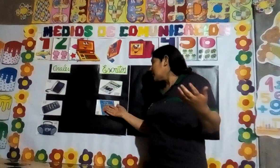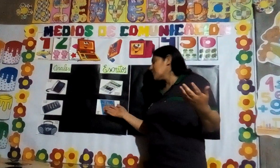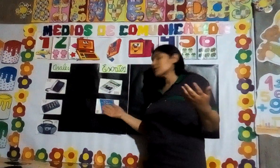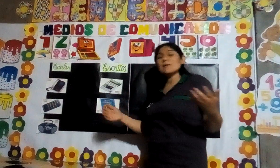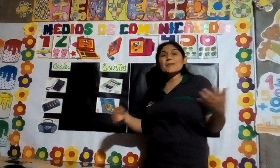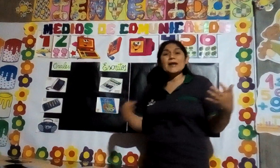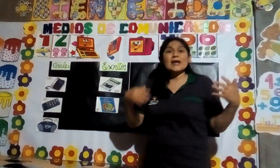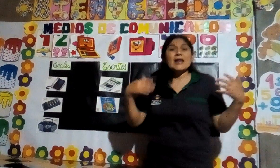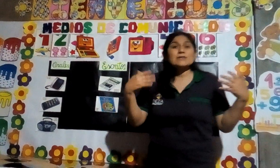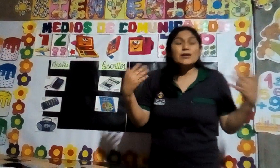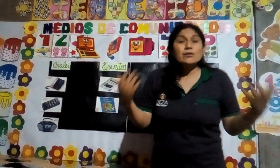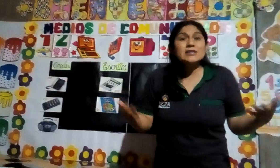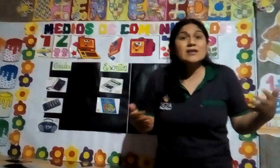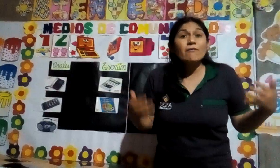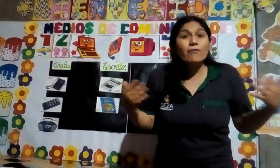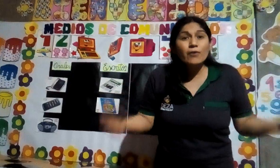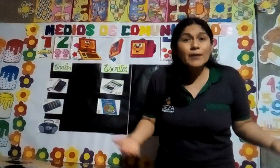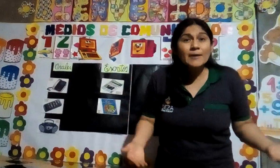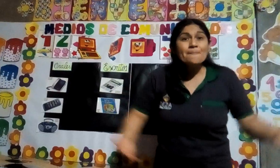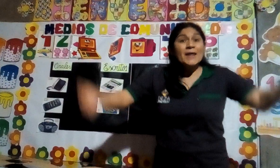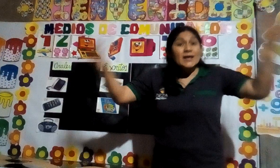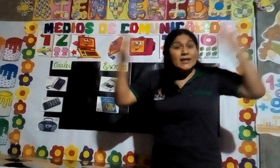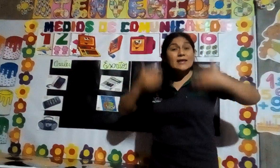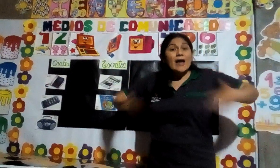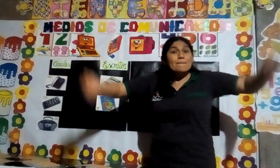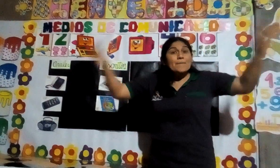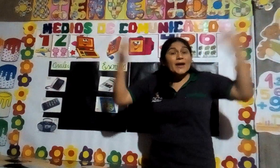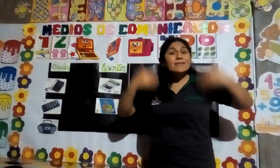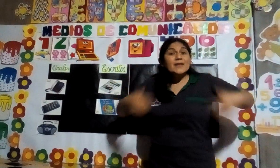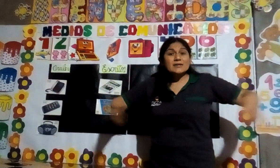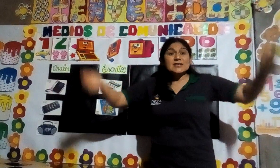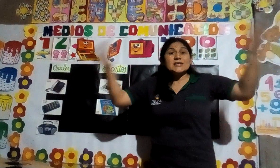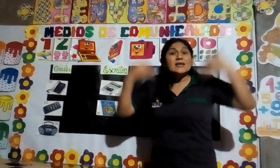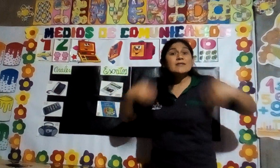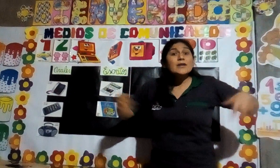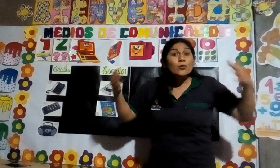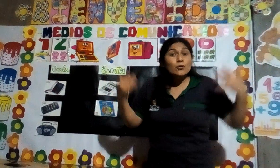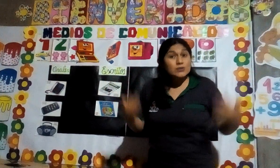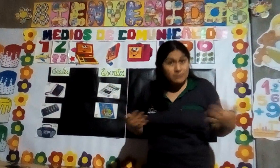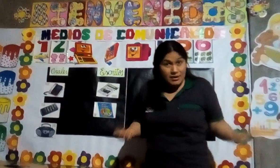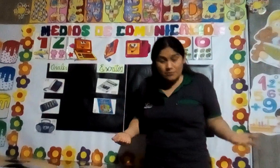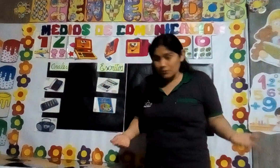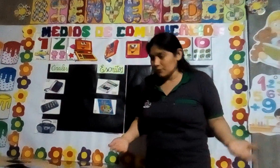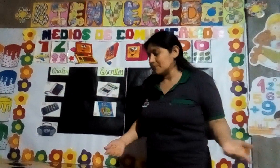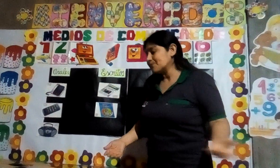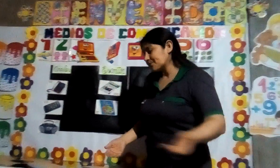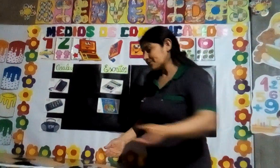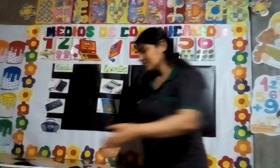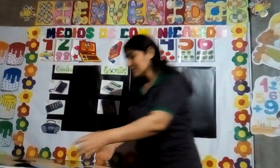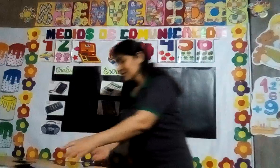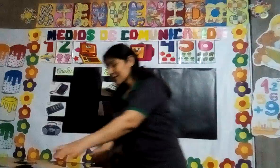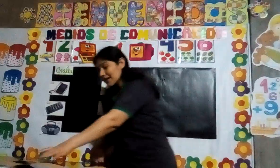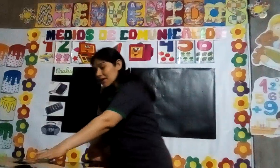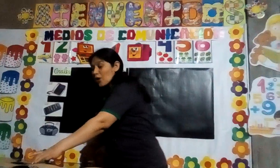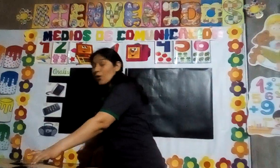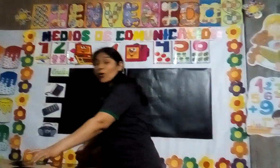Los libros sirven para que las personas se informen y aprendan, se llenen de conocimientos, ¿ya?